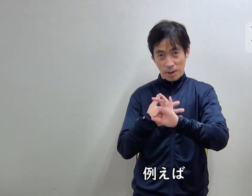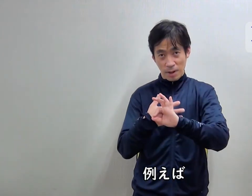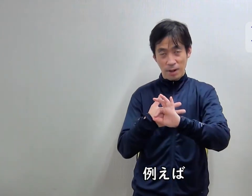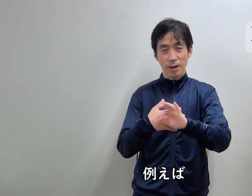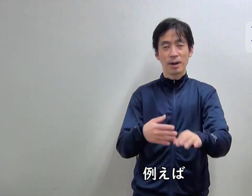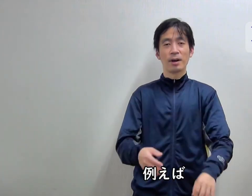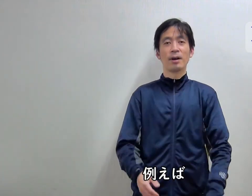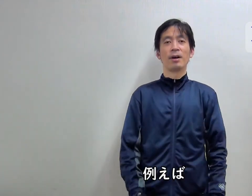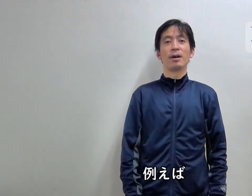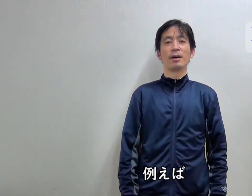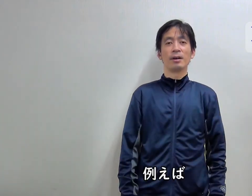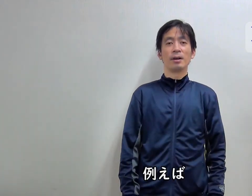例えば、